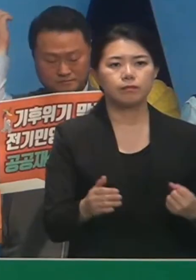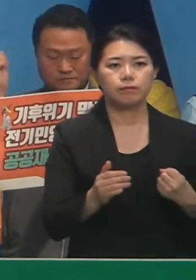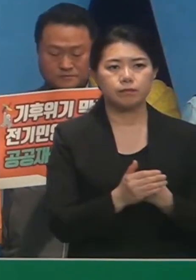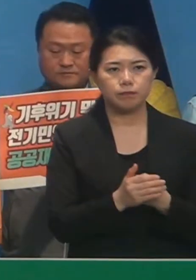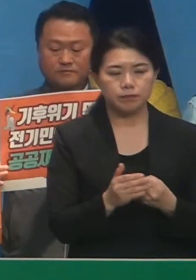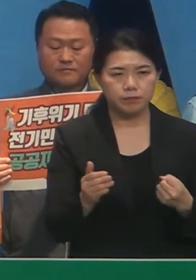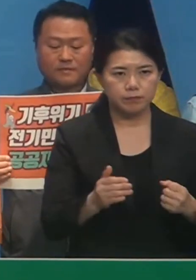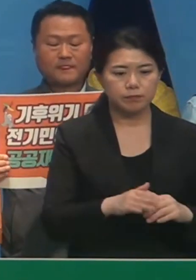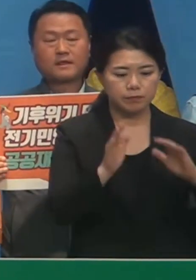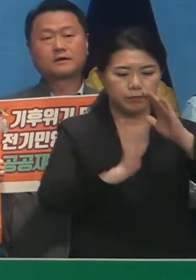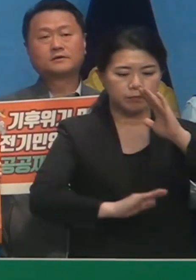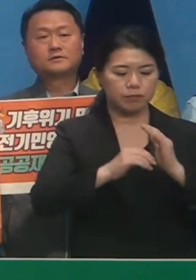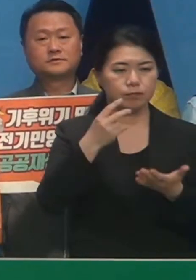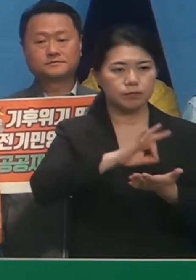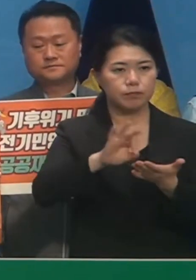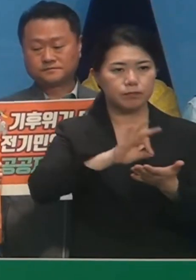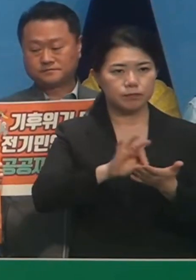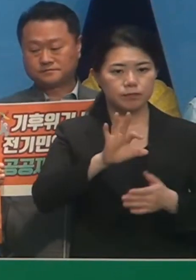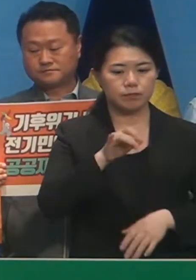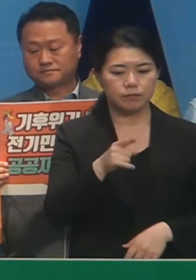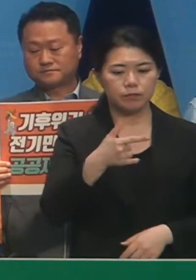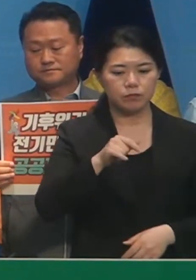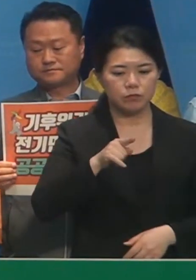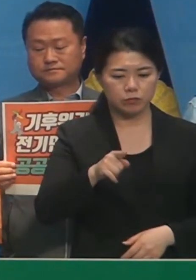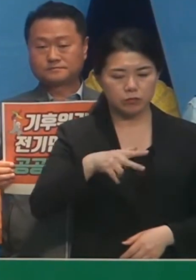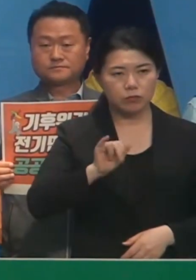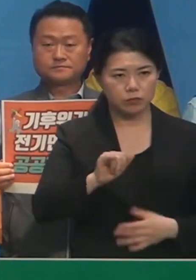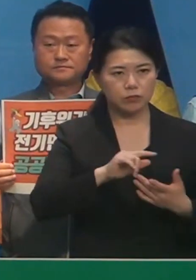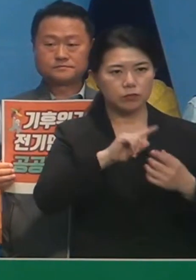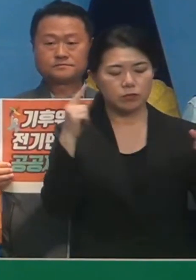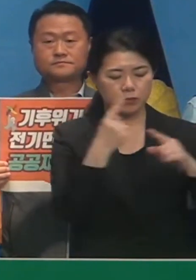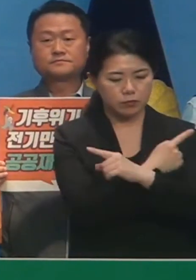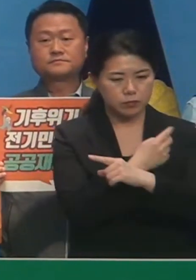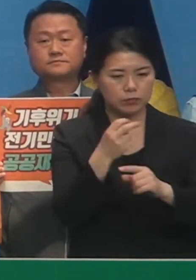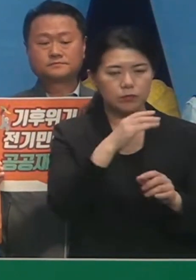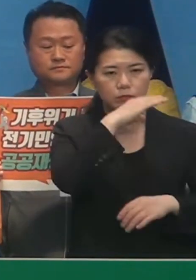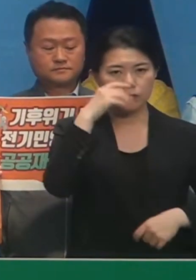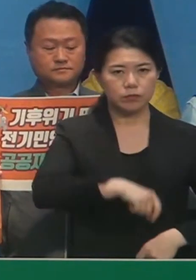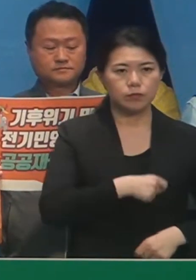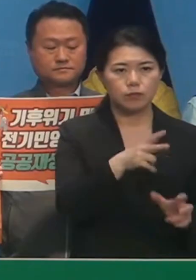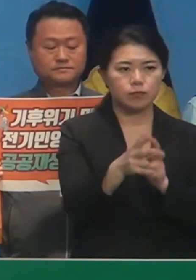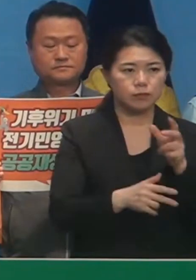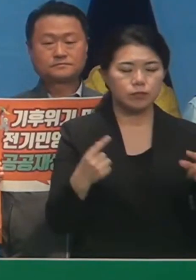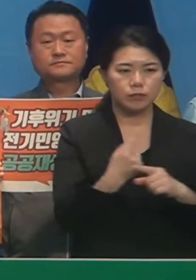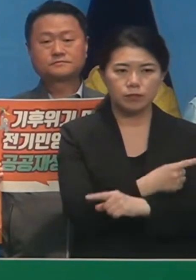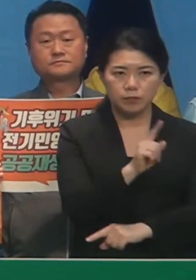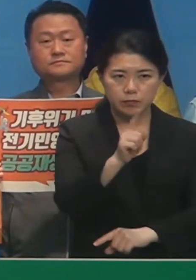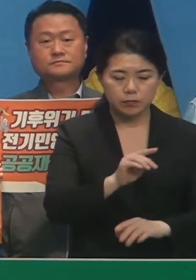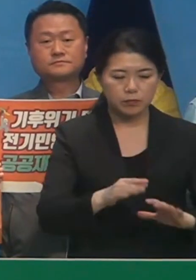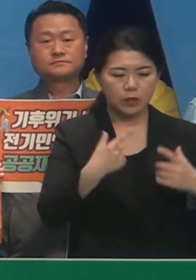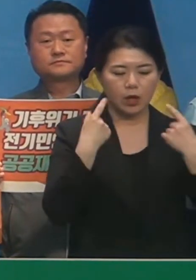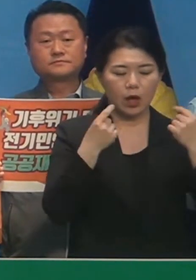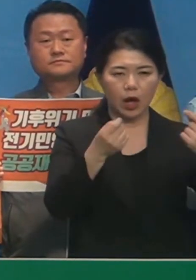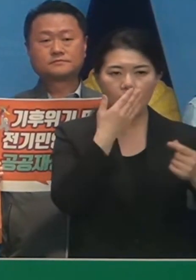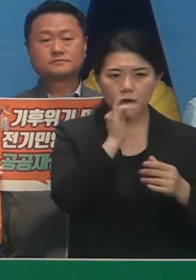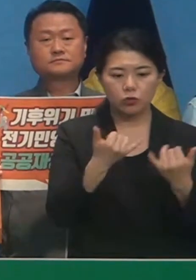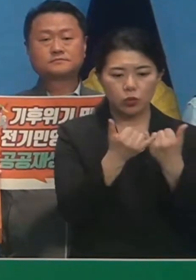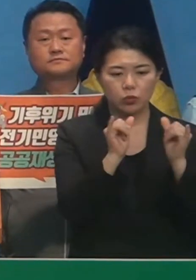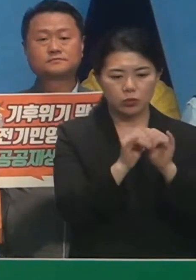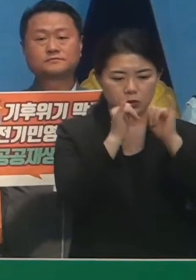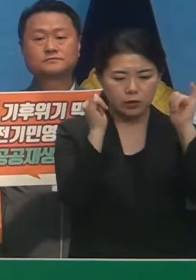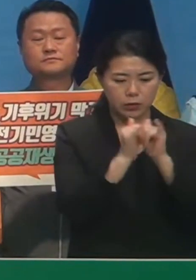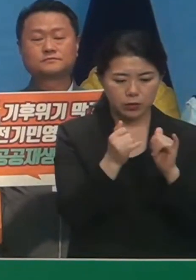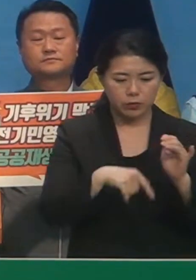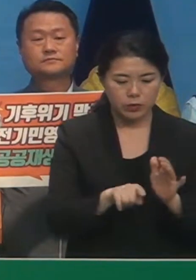따라서 공공재생에너지의 전환과 정의로운 산업전환은 지속 가능한 공동체 사회를